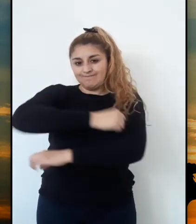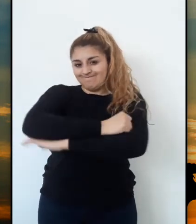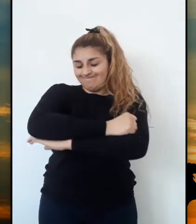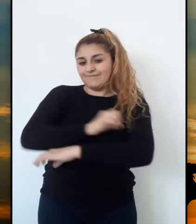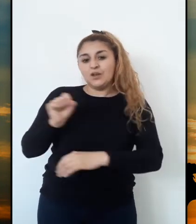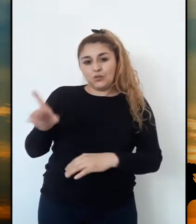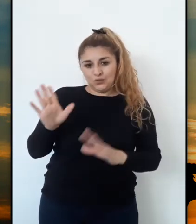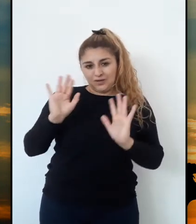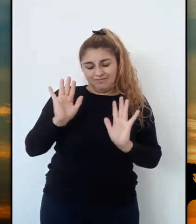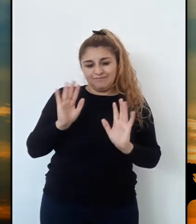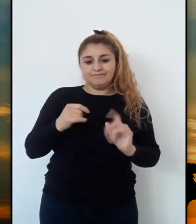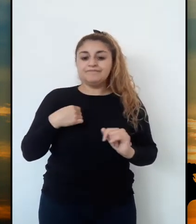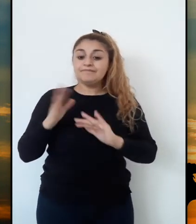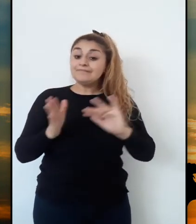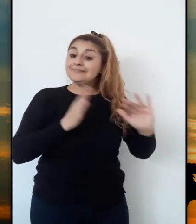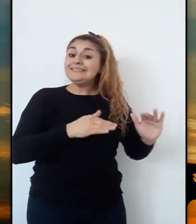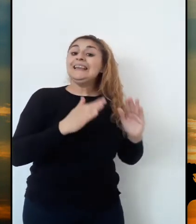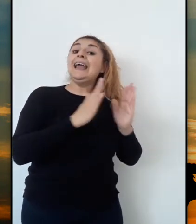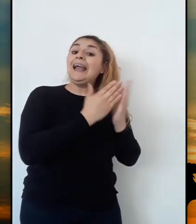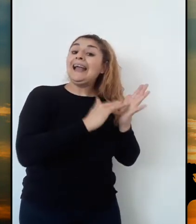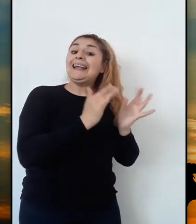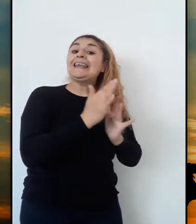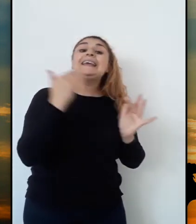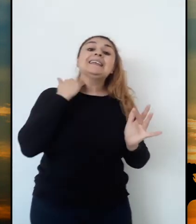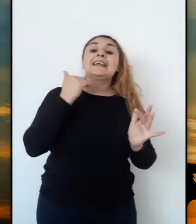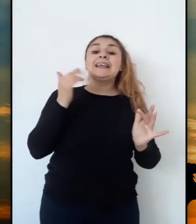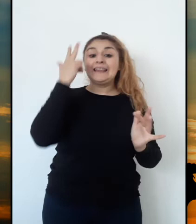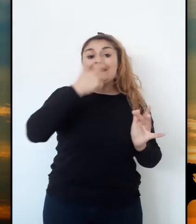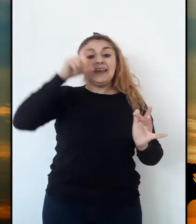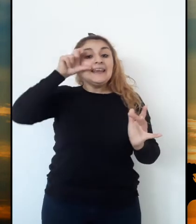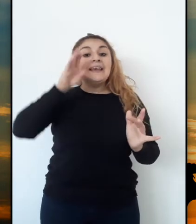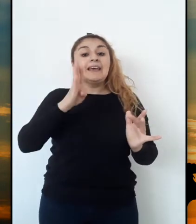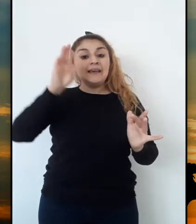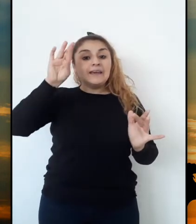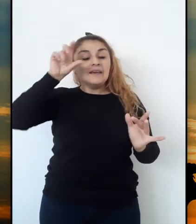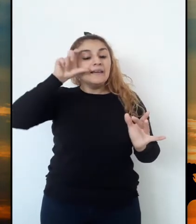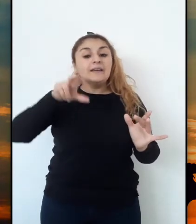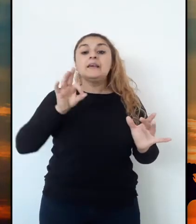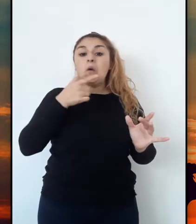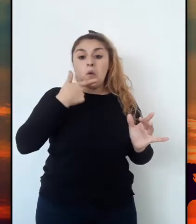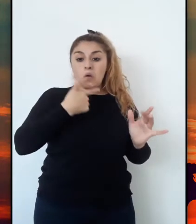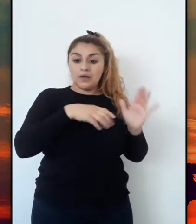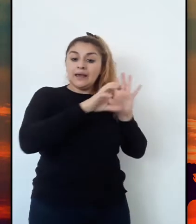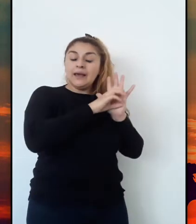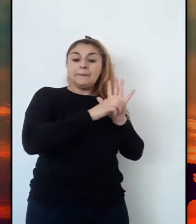11, versículo 25 y 26. On va le lire. Vamos a leerlo.